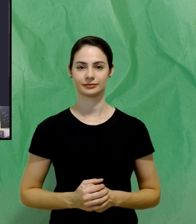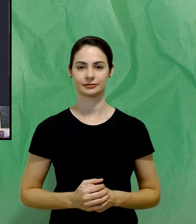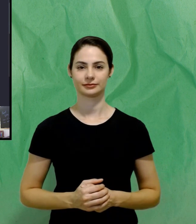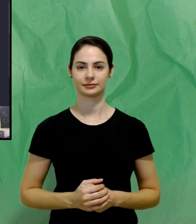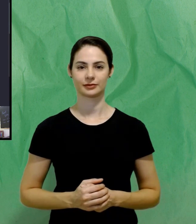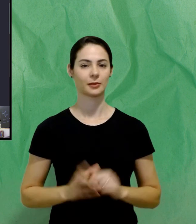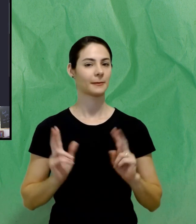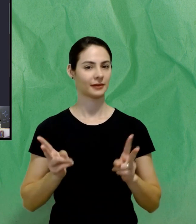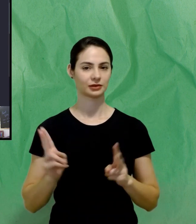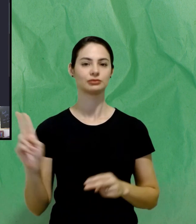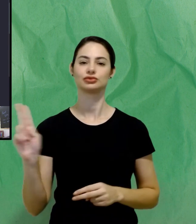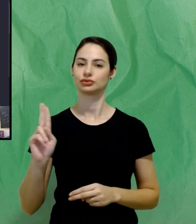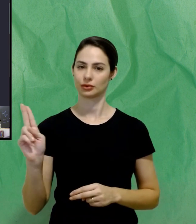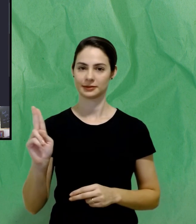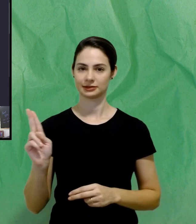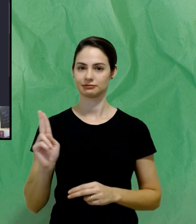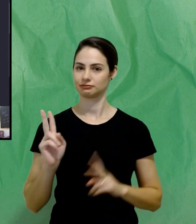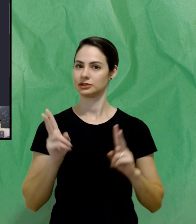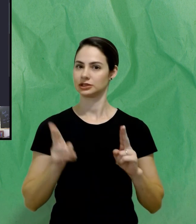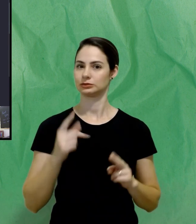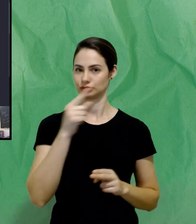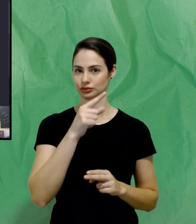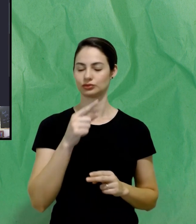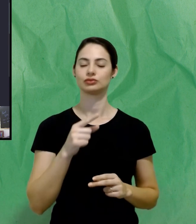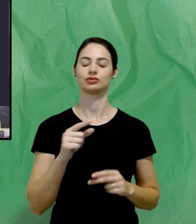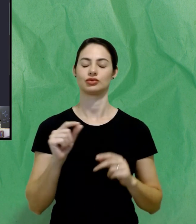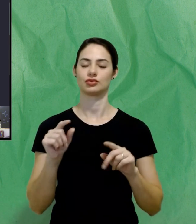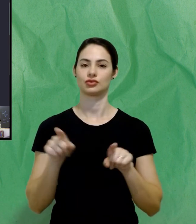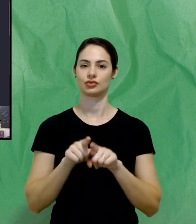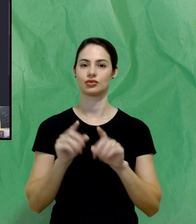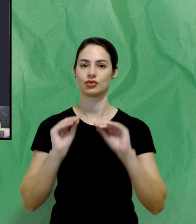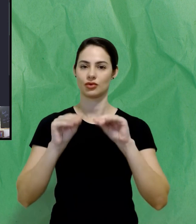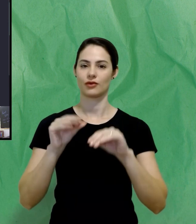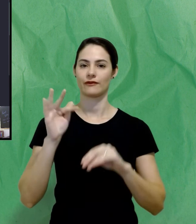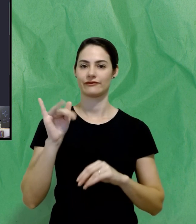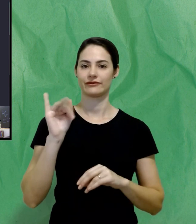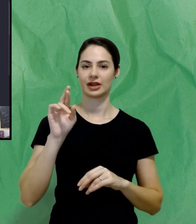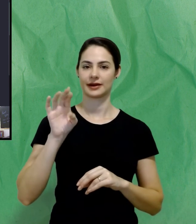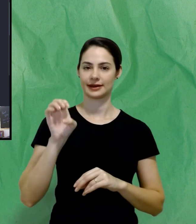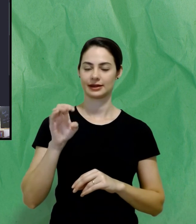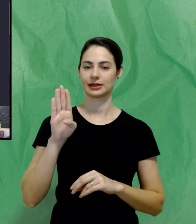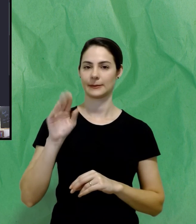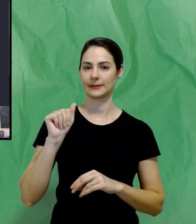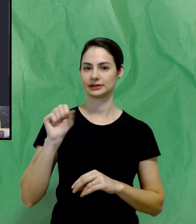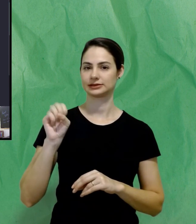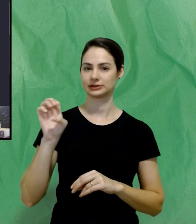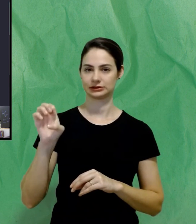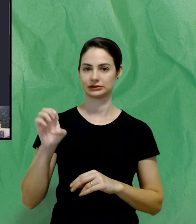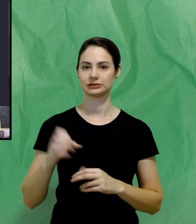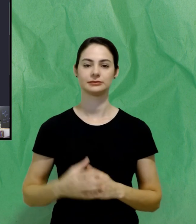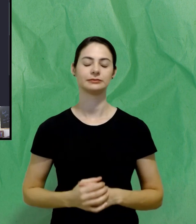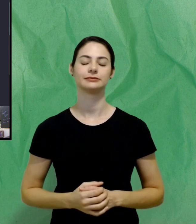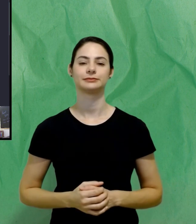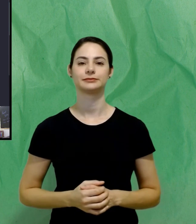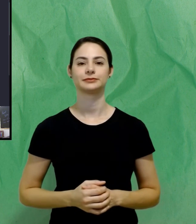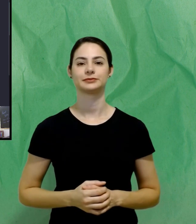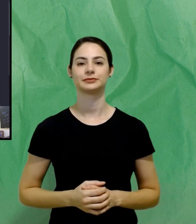O mesmo nome que a gente colocou lá, tá? No Firebase. E aqui,